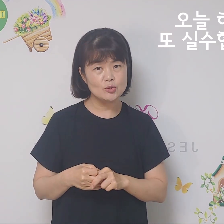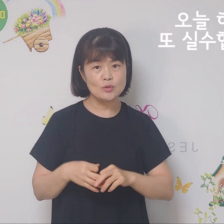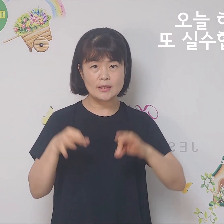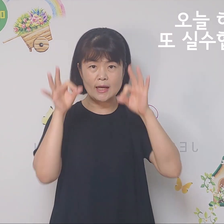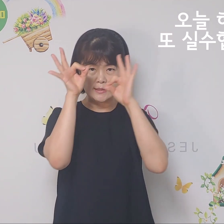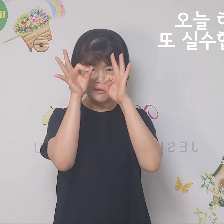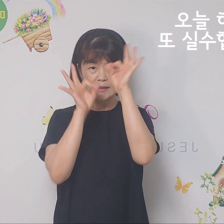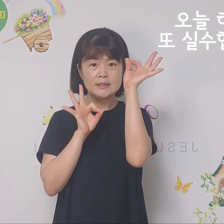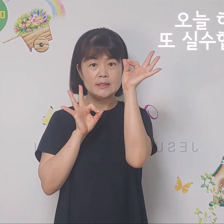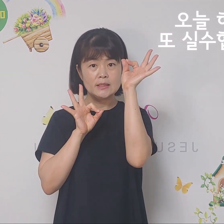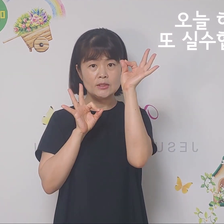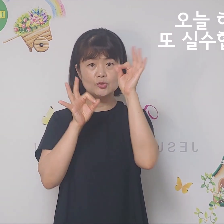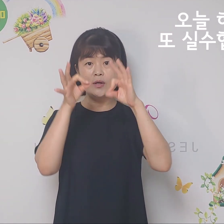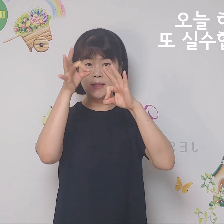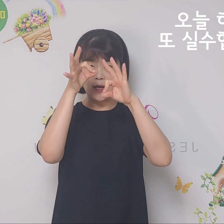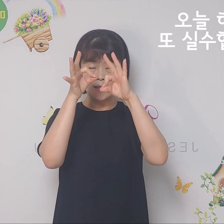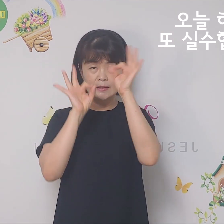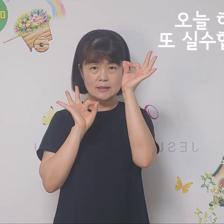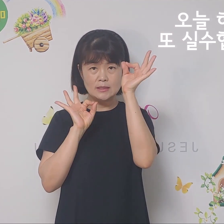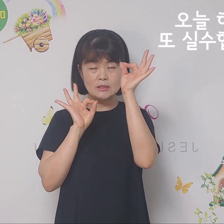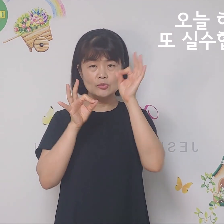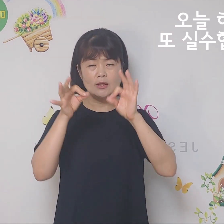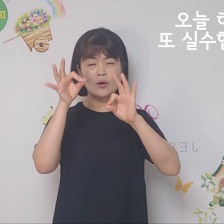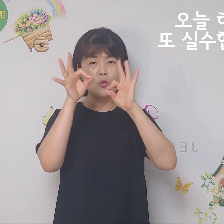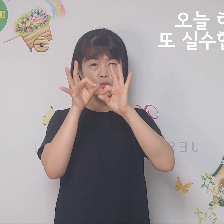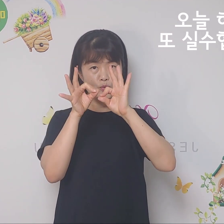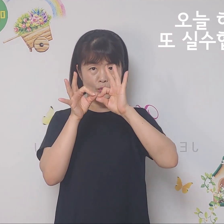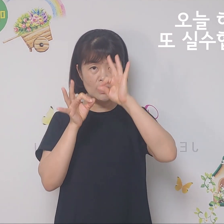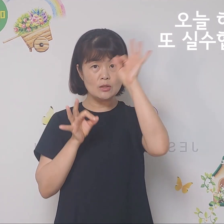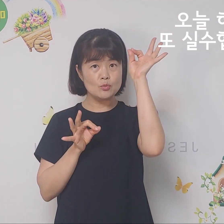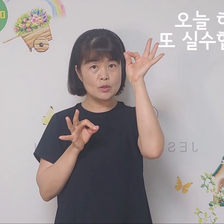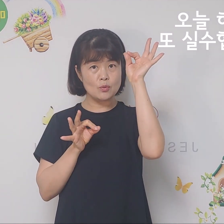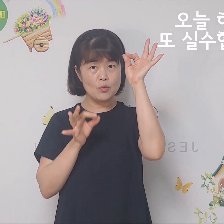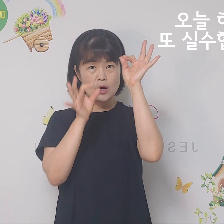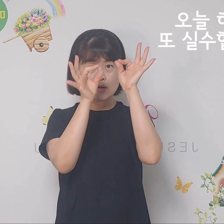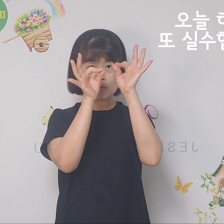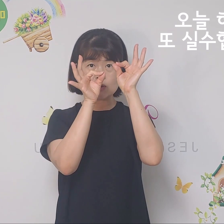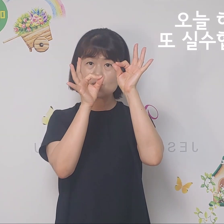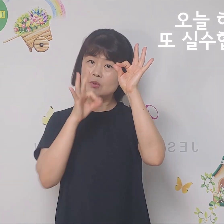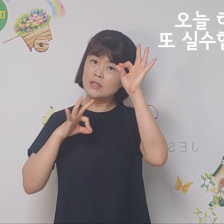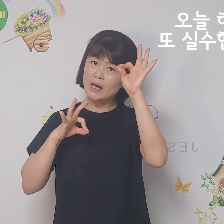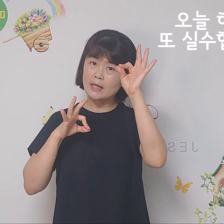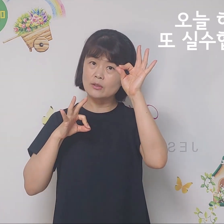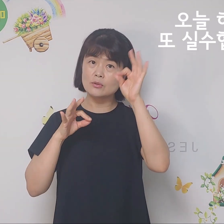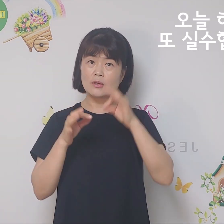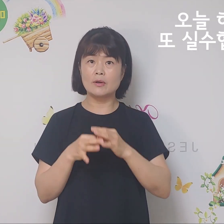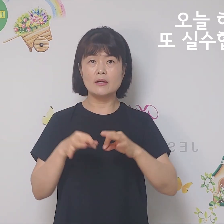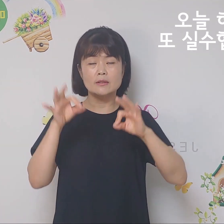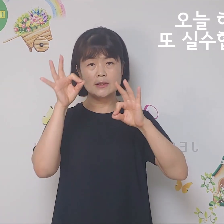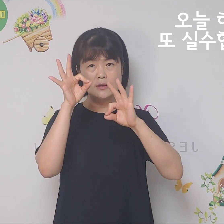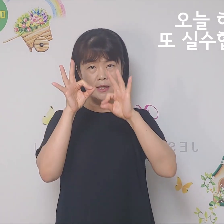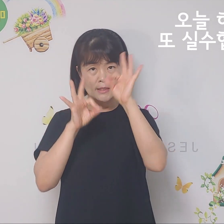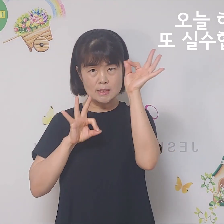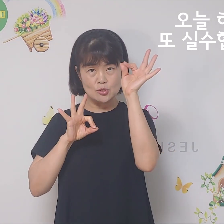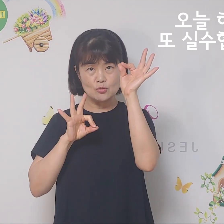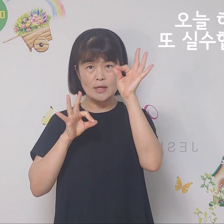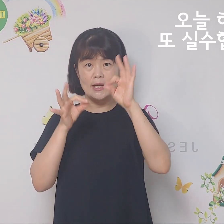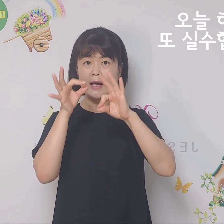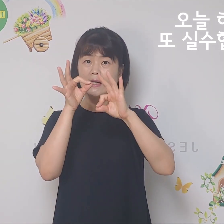실수하다. 실수하다. 실수하다. 오른손이 위로, 왼손이 아래로 내려와요. 그래서 실수하다.